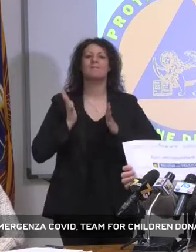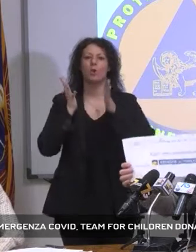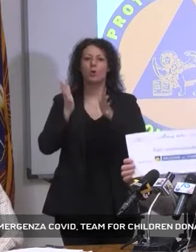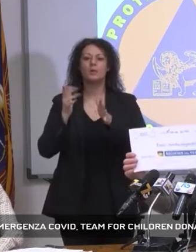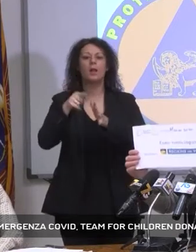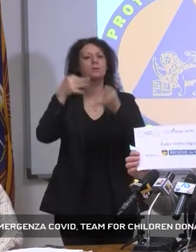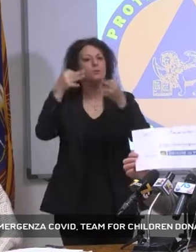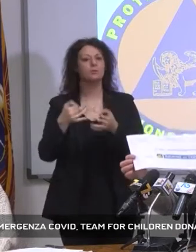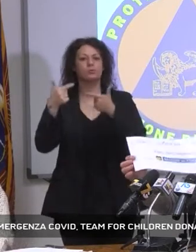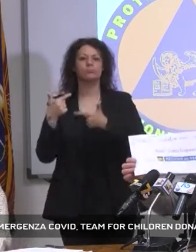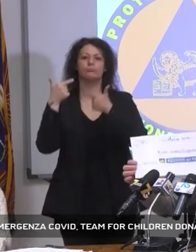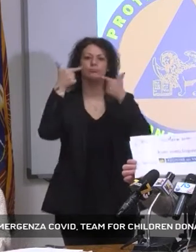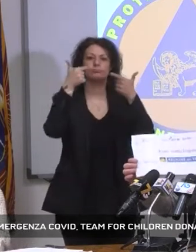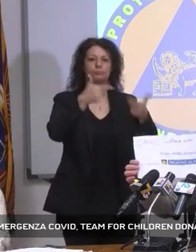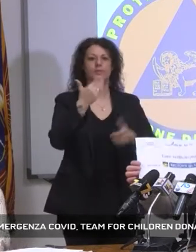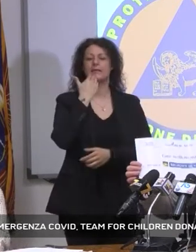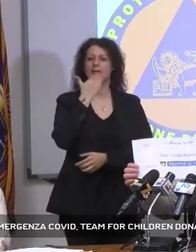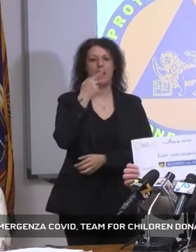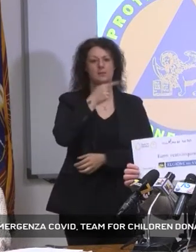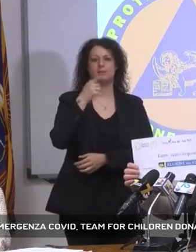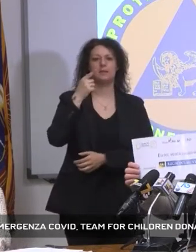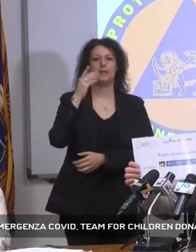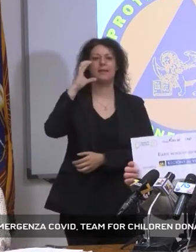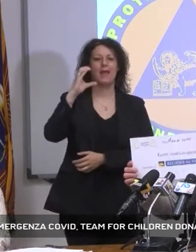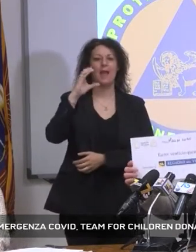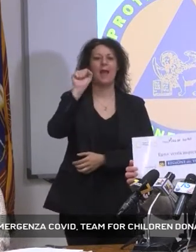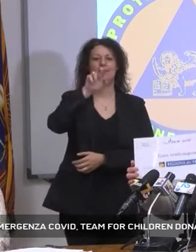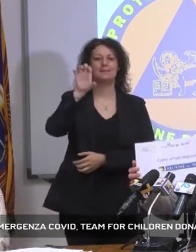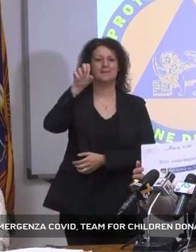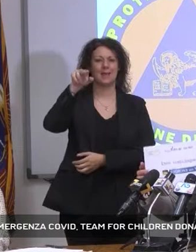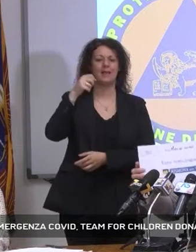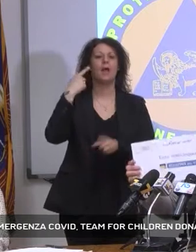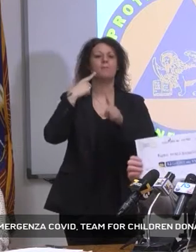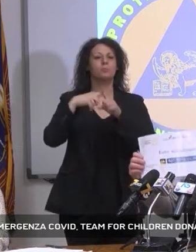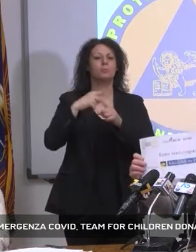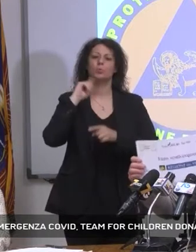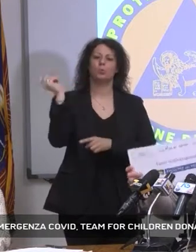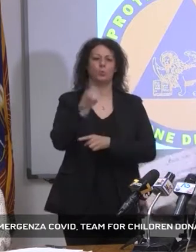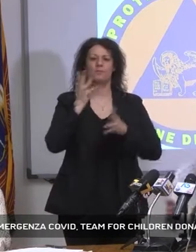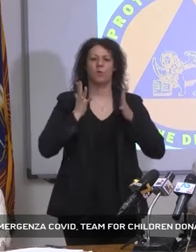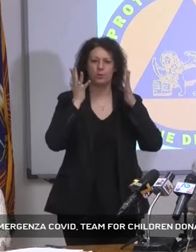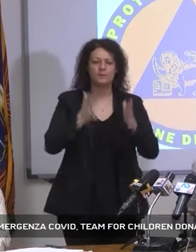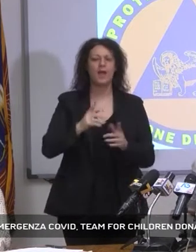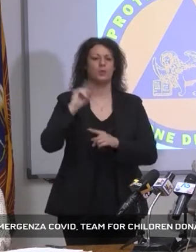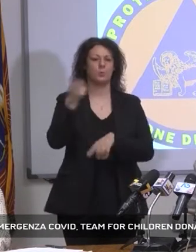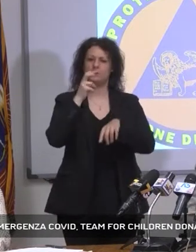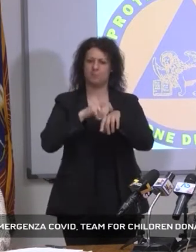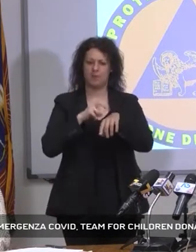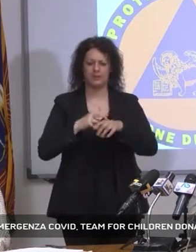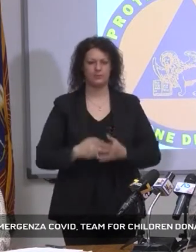un ringraziamento a chiara azzena ea tutti i ragazzi e tutti i volontari a tutti i colori i medici sono tutti coloro che ci hanno creduto